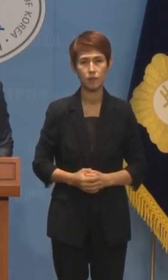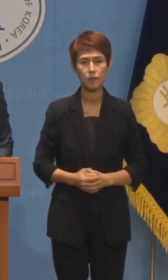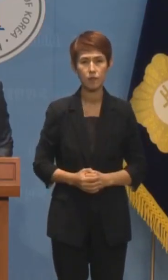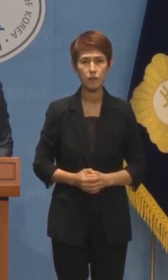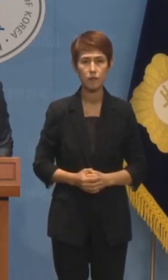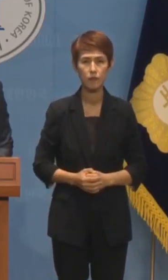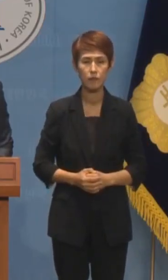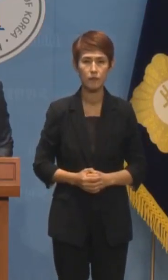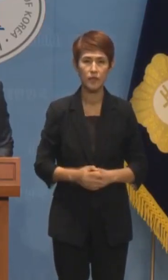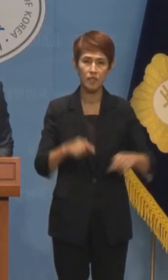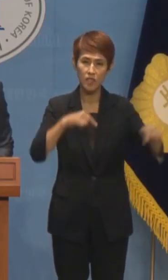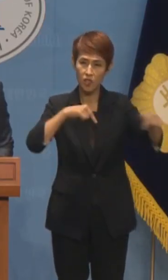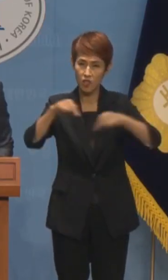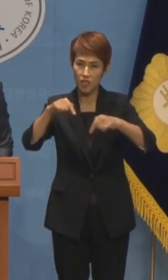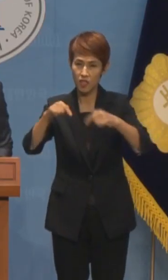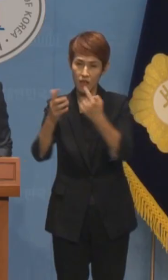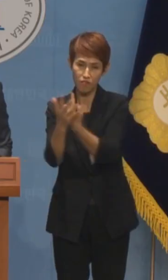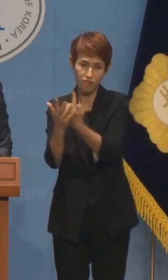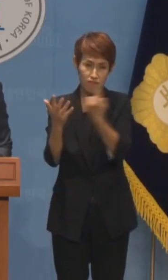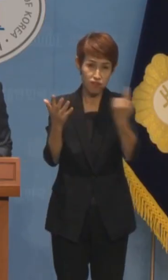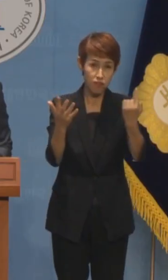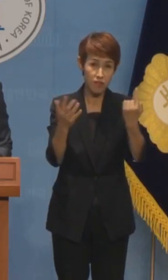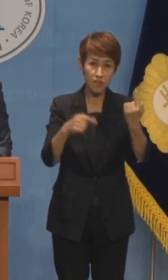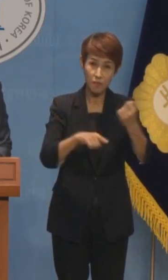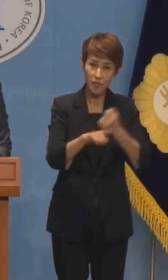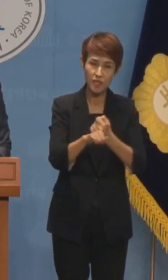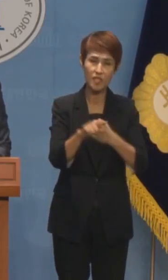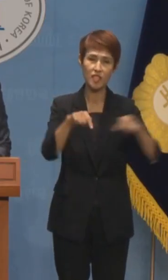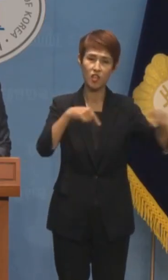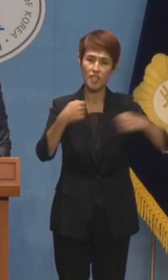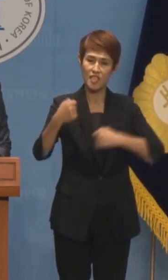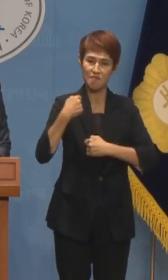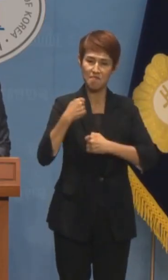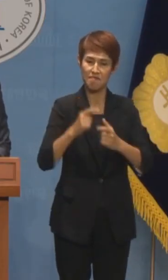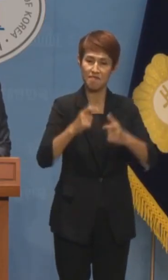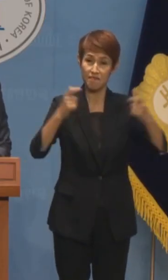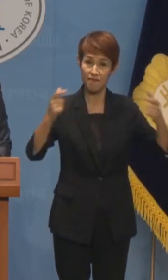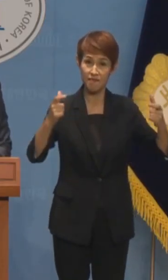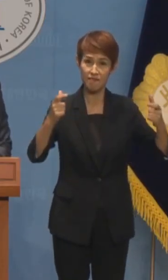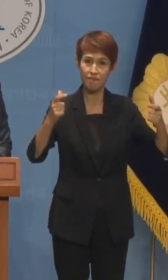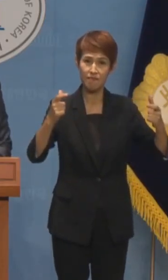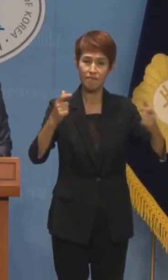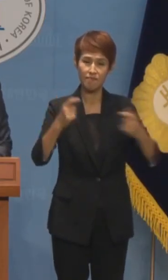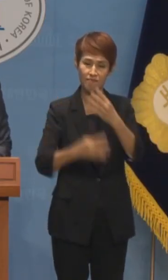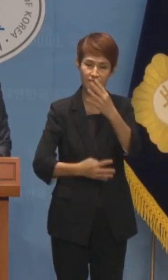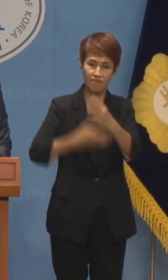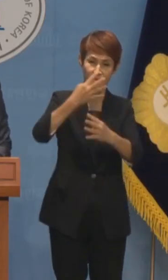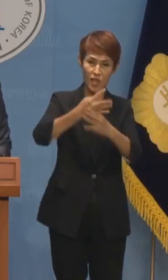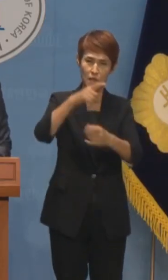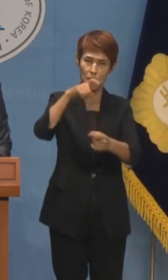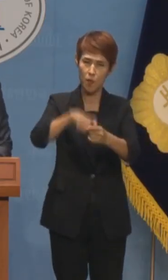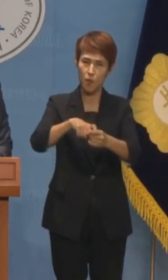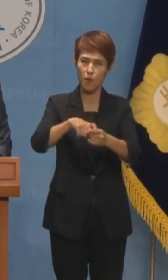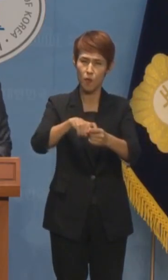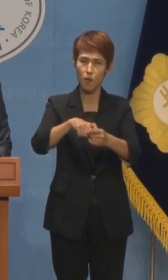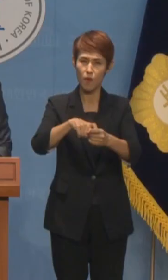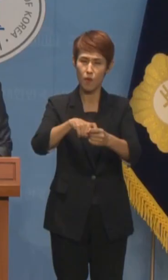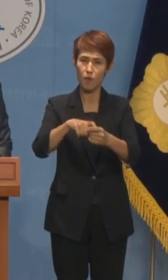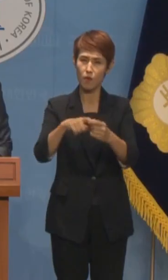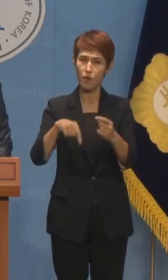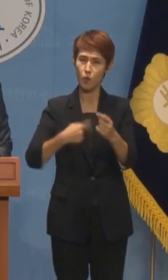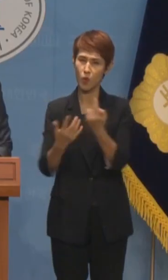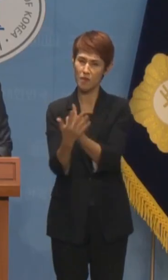이기흥 회장이 말하는 정치로부터의 독립은 자신의 정치적 영향력 확대와 연임을 위한 견제로부터의